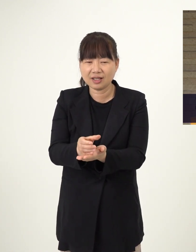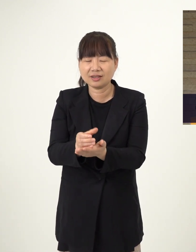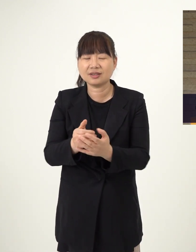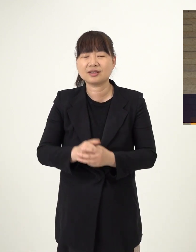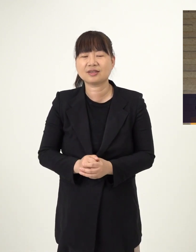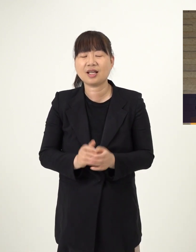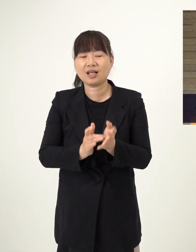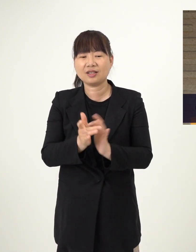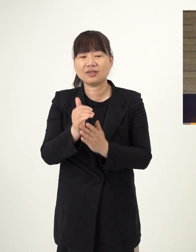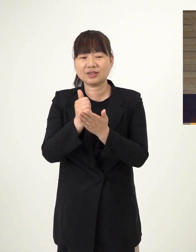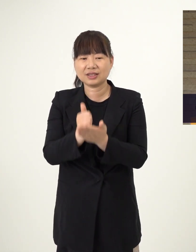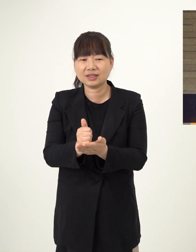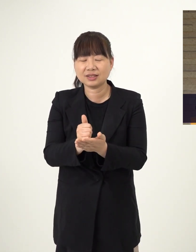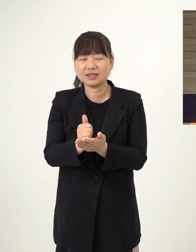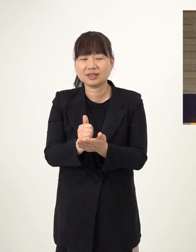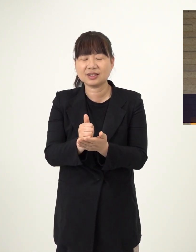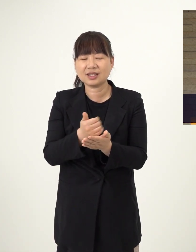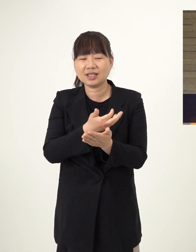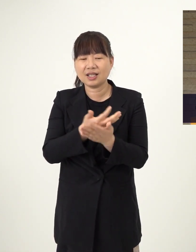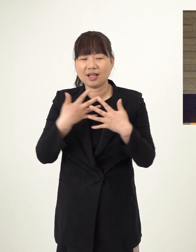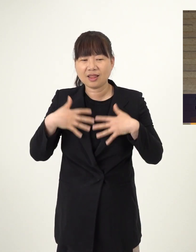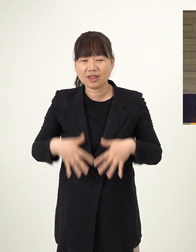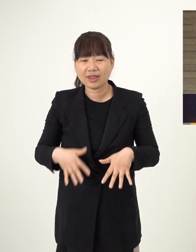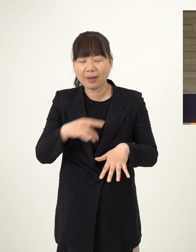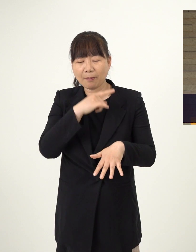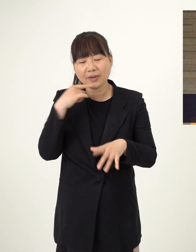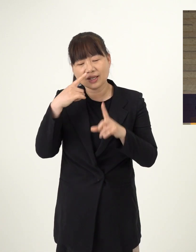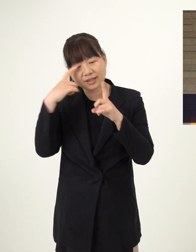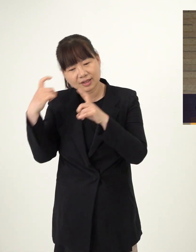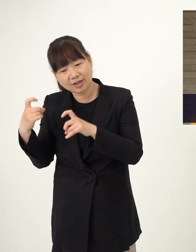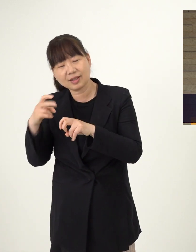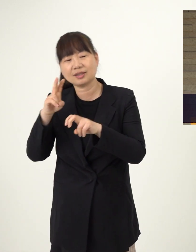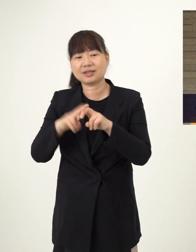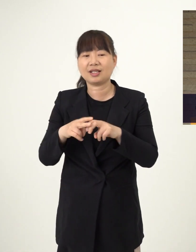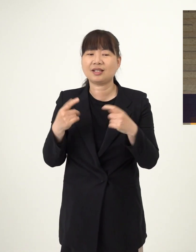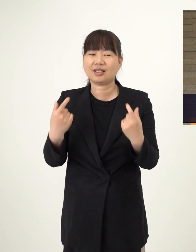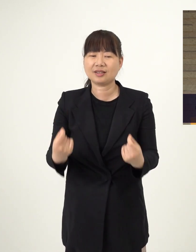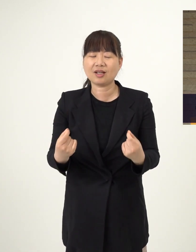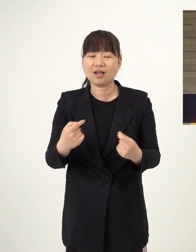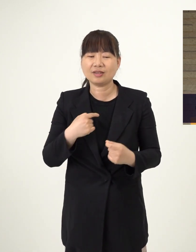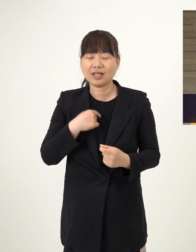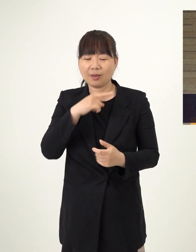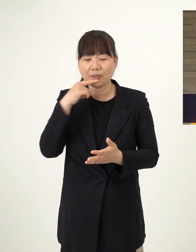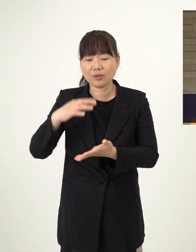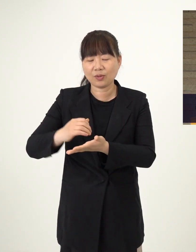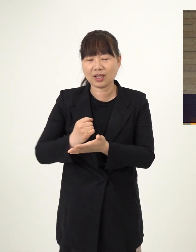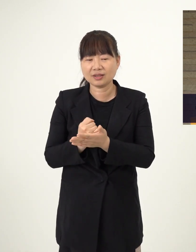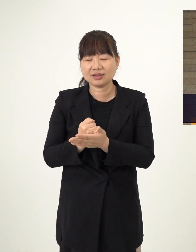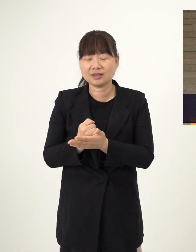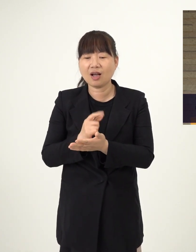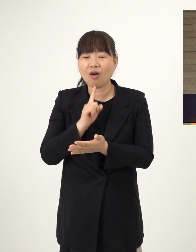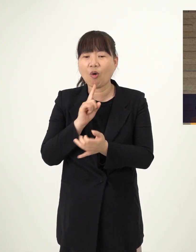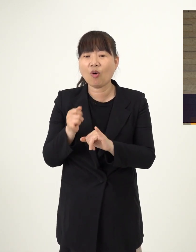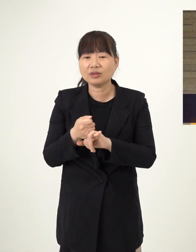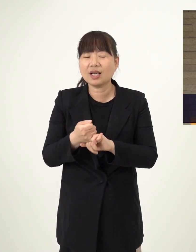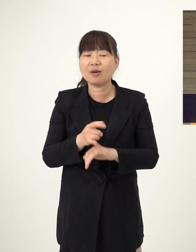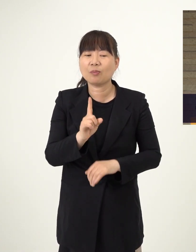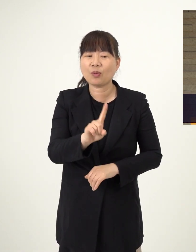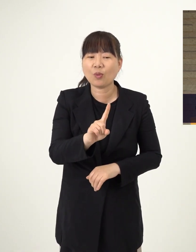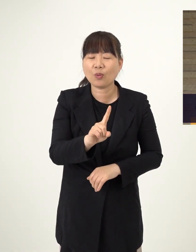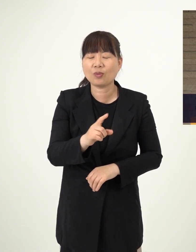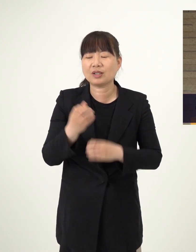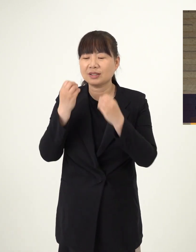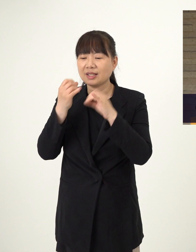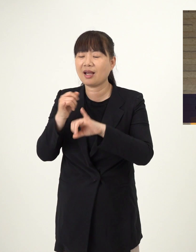바로 예수님의 흘리실 피를 기념하는 잔이겠죠. 이 잔은 내 피로 세운 무슨 언약이라고 되어 있어요?